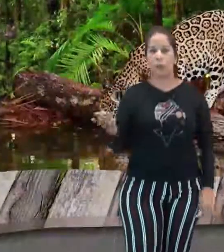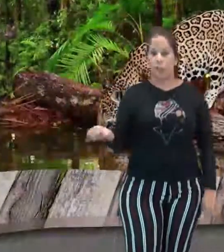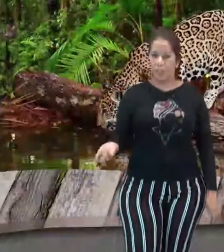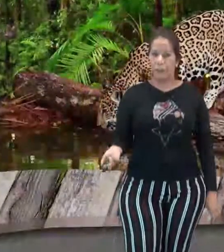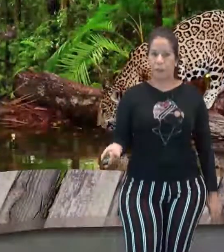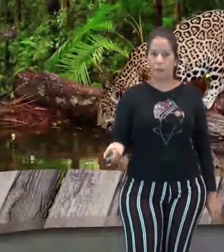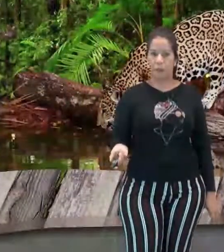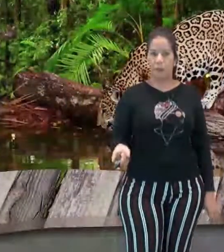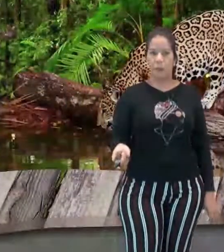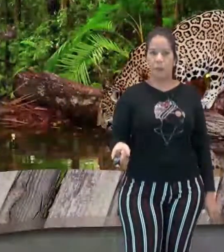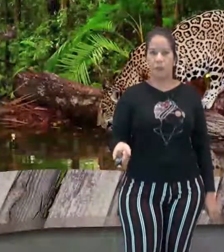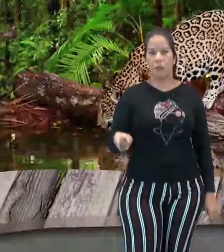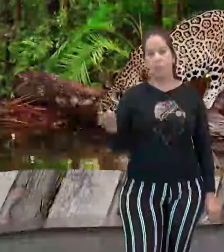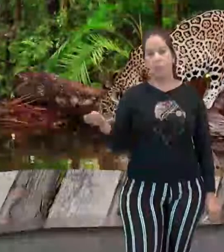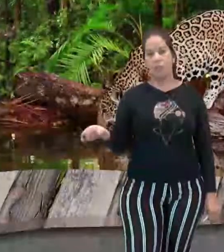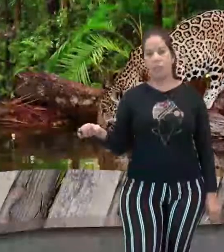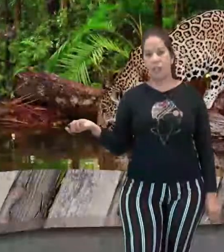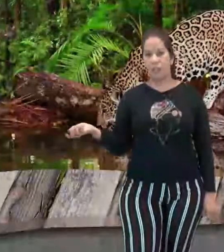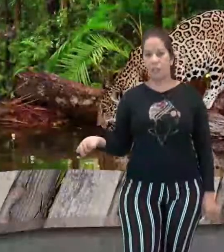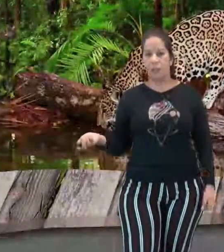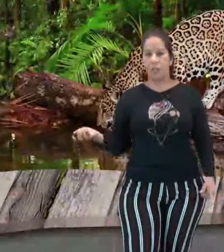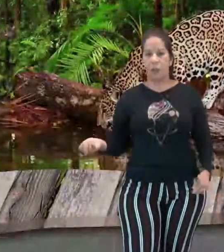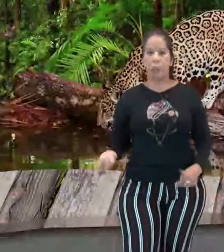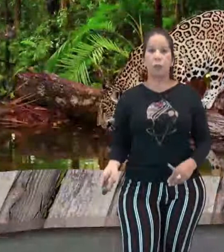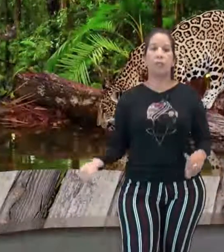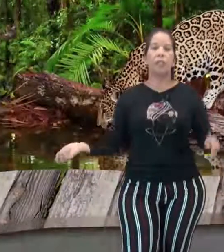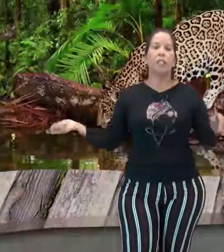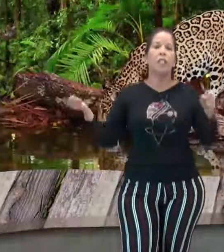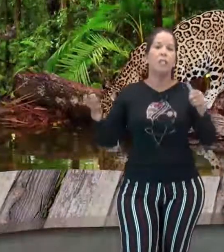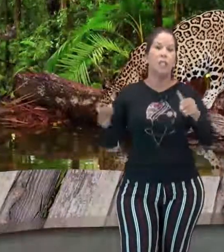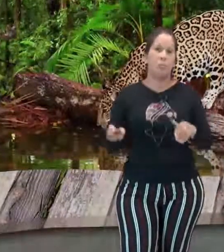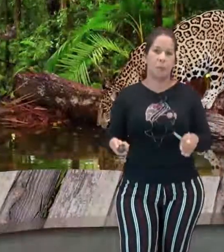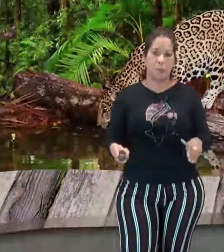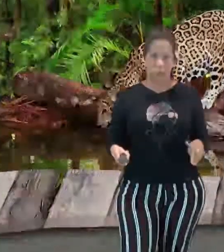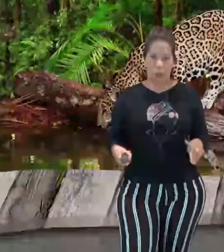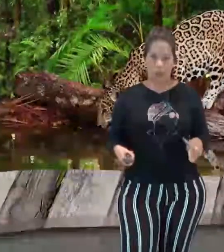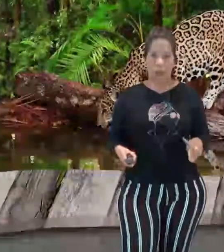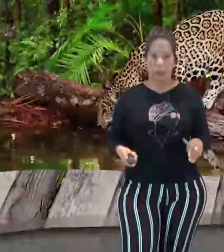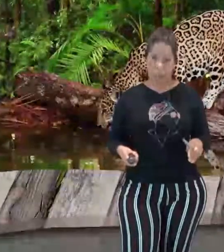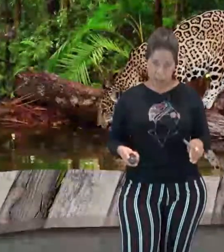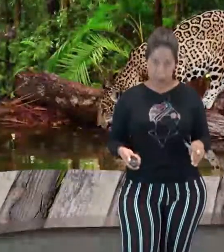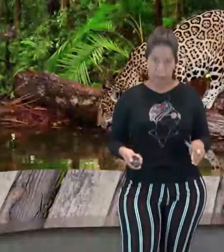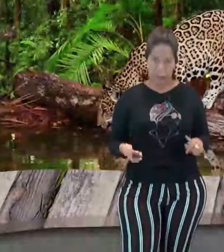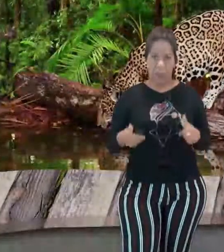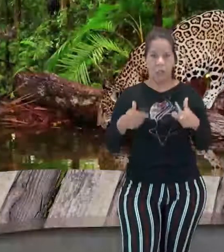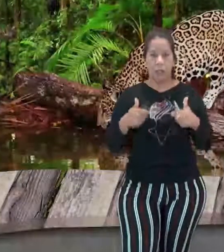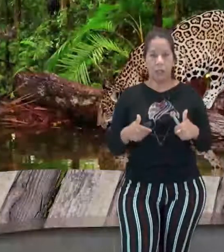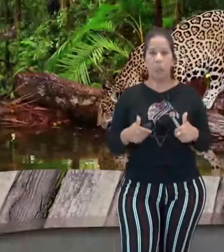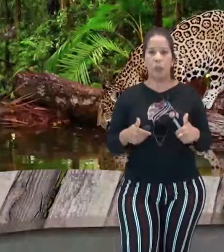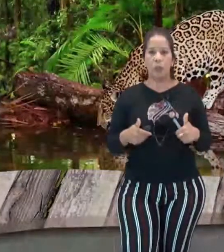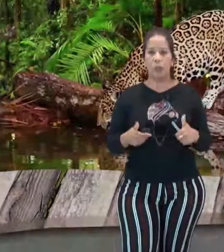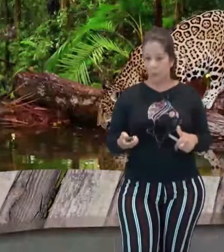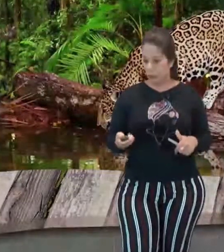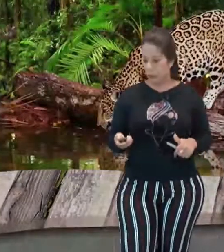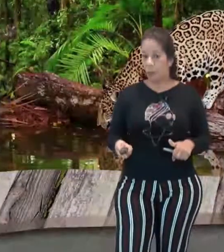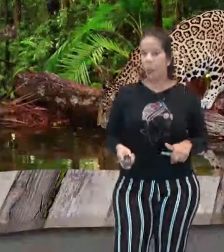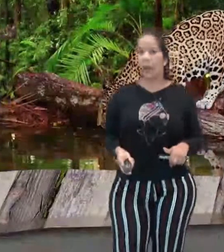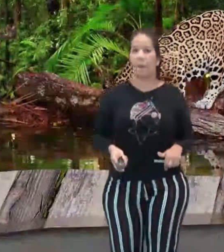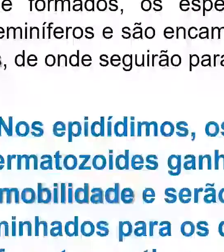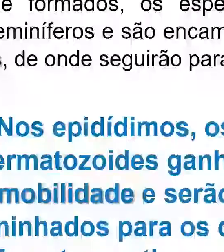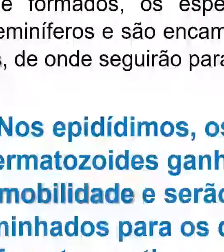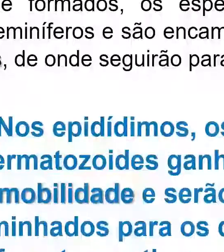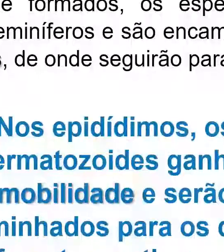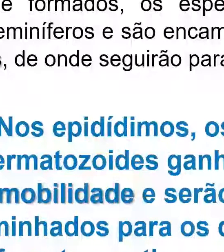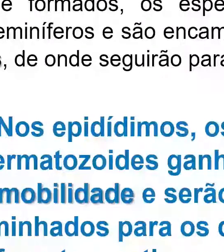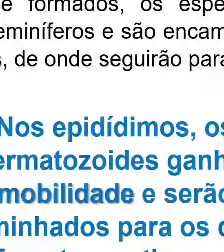túbulos seminíferos, onde você vai ter célula de Sertoli nutrindo esses espermatozoides no seu berçário. Tranquilo? Então, vamos lá.